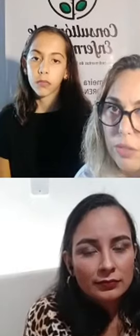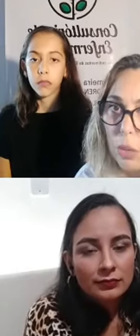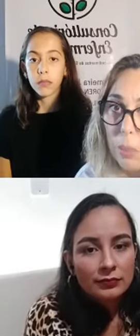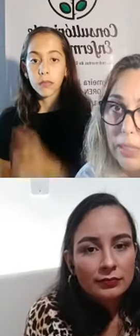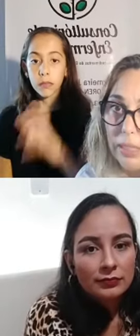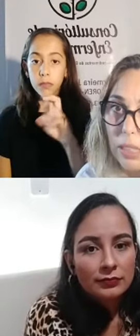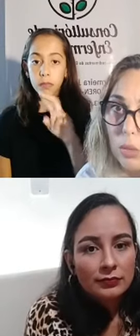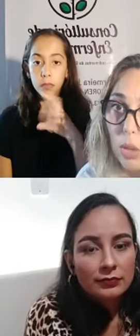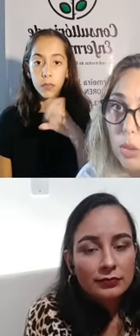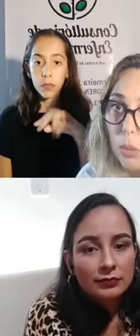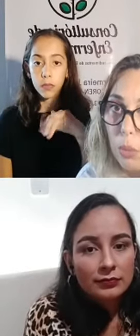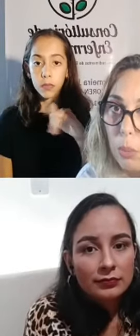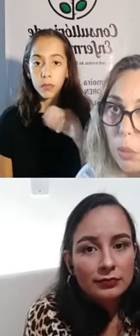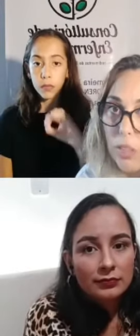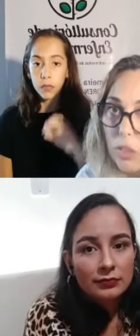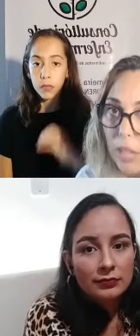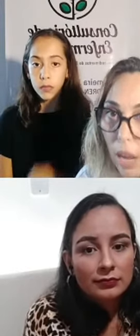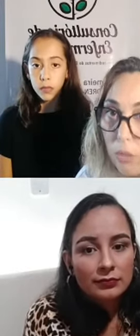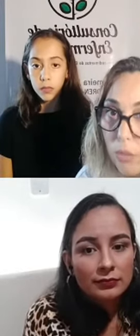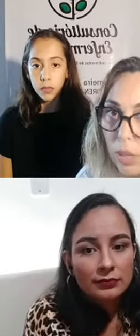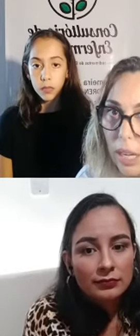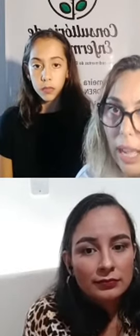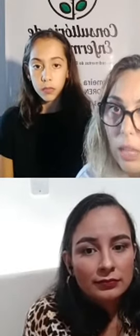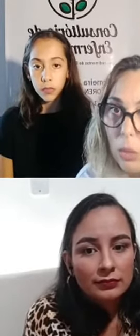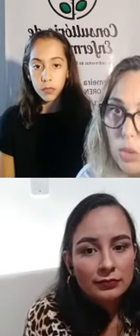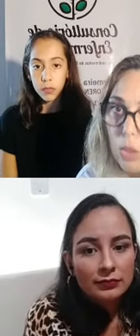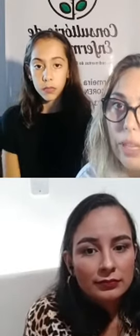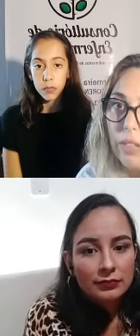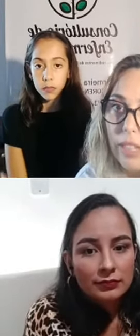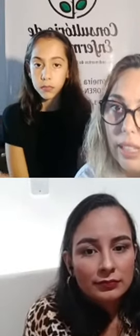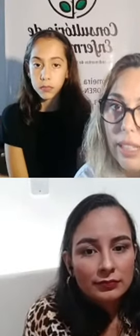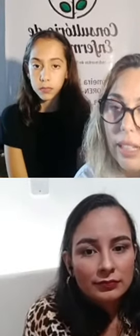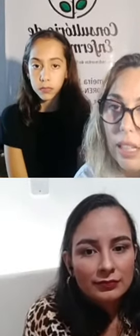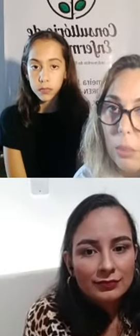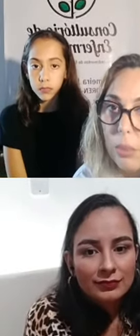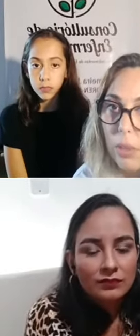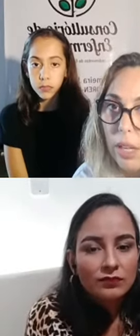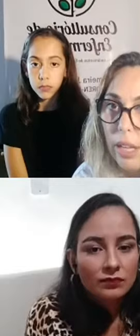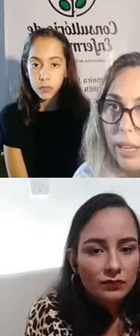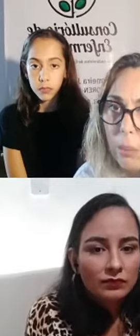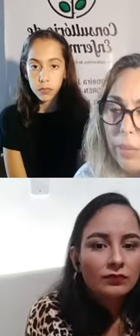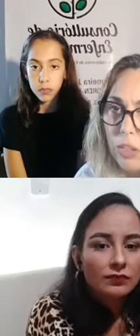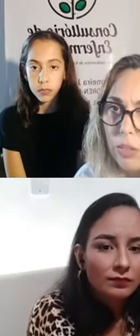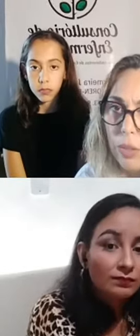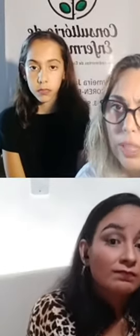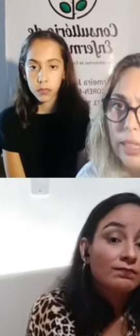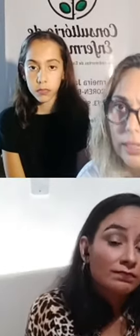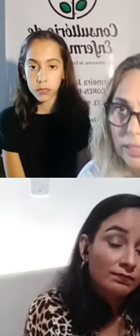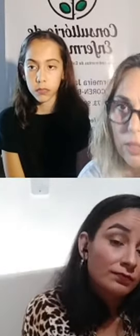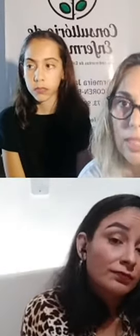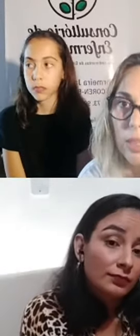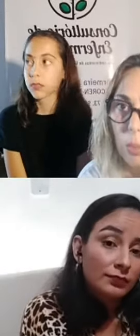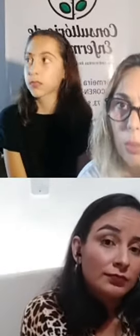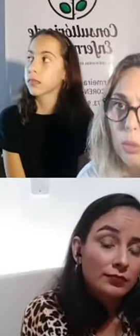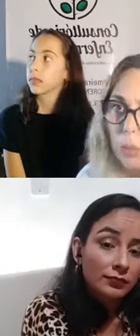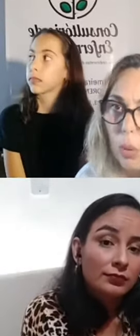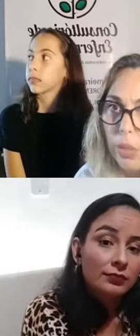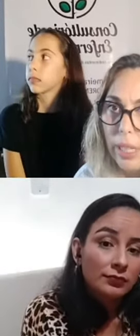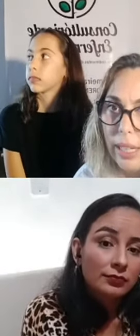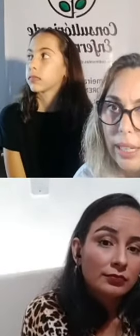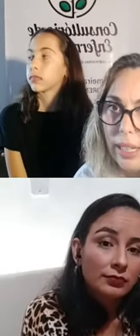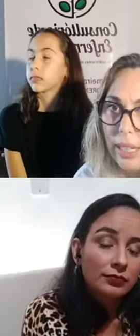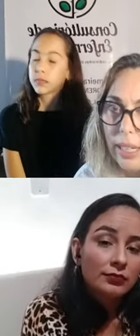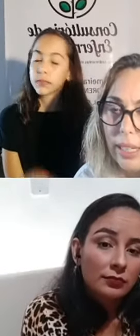difícil. Fico pensando no nosso público-alvo, alunos de periferia e campo. Realmente foi o que você